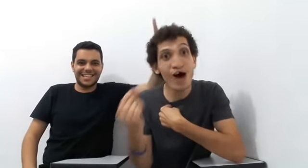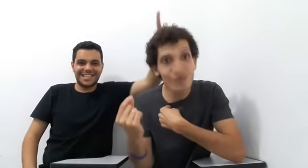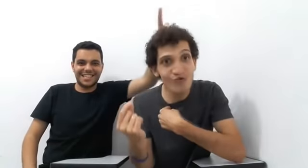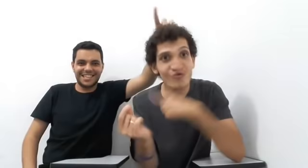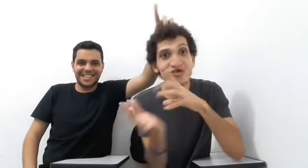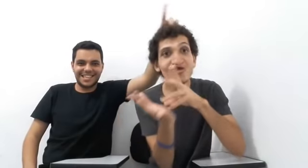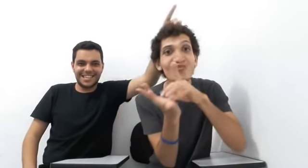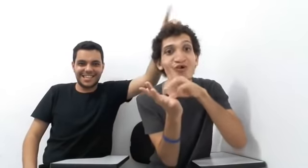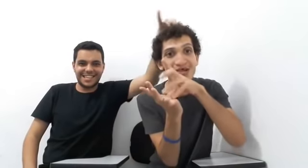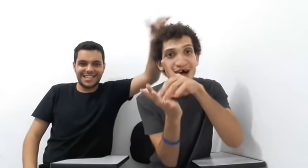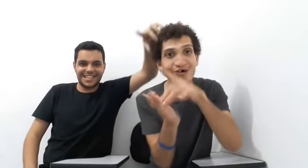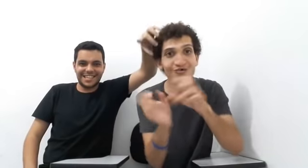Dinossauro.